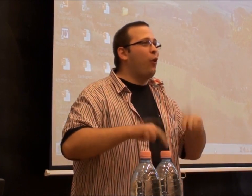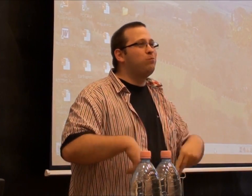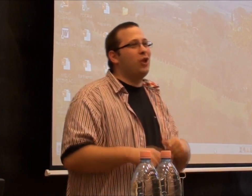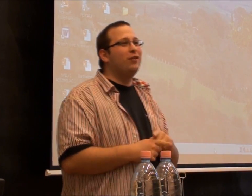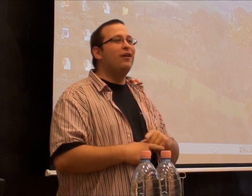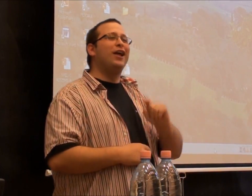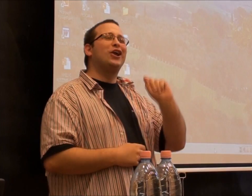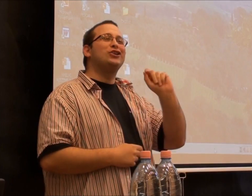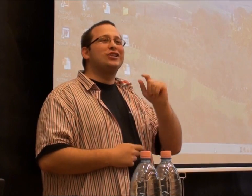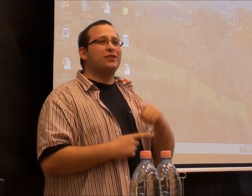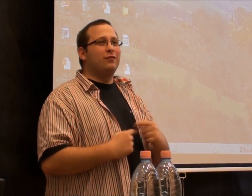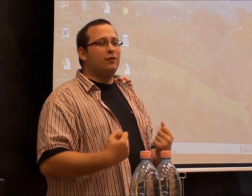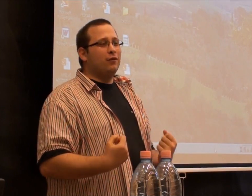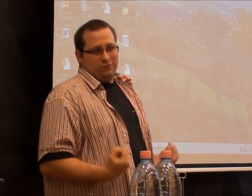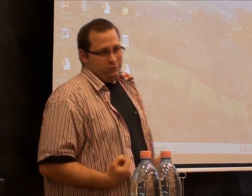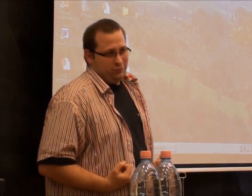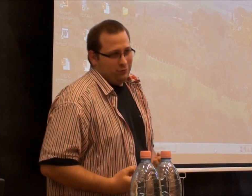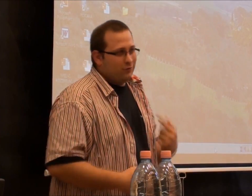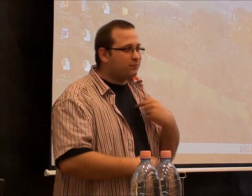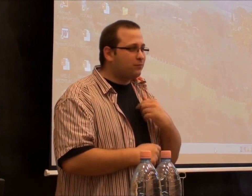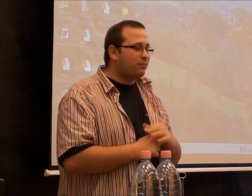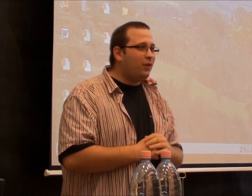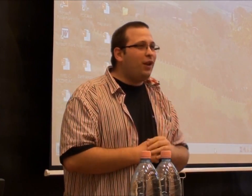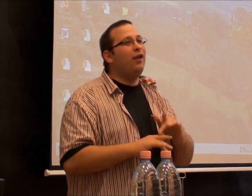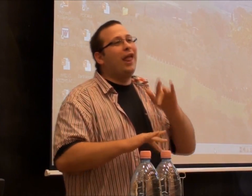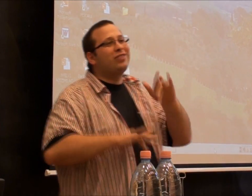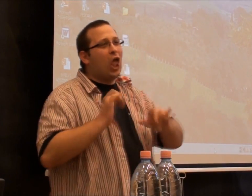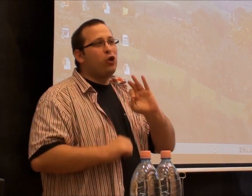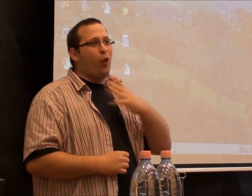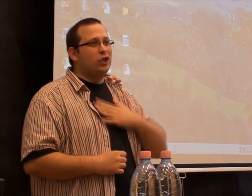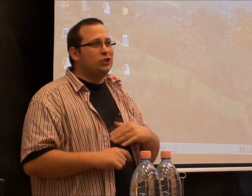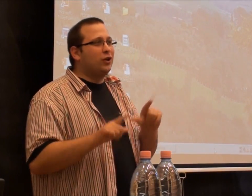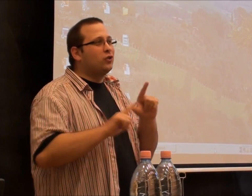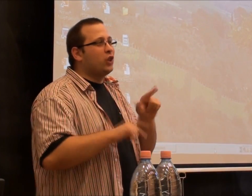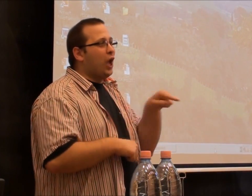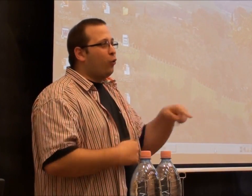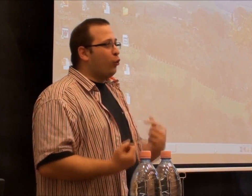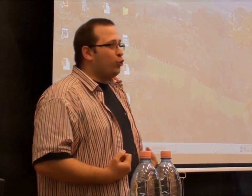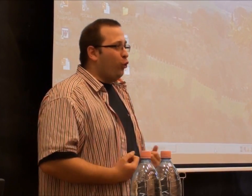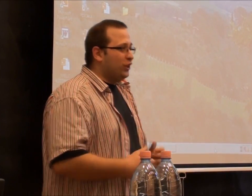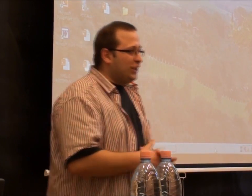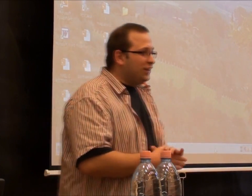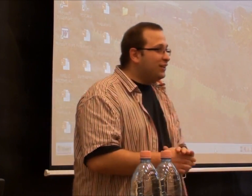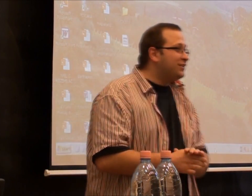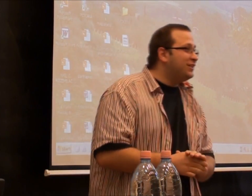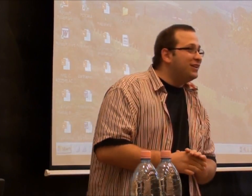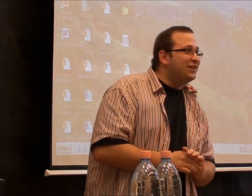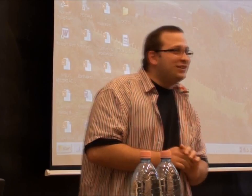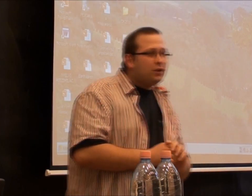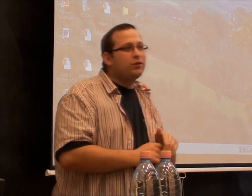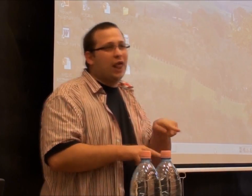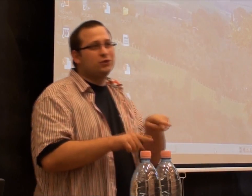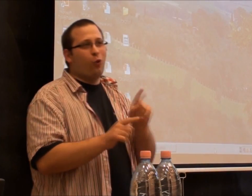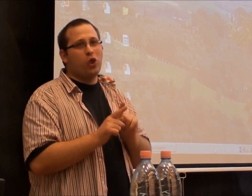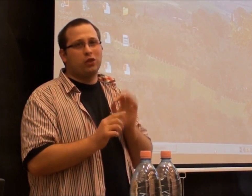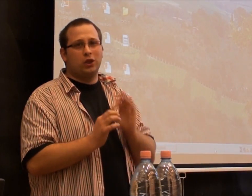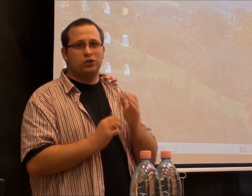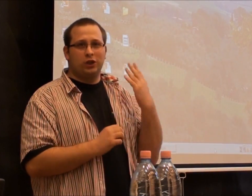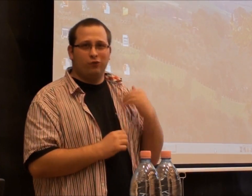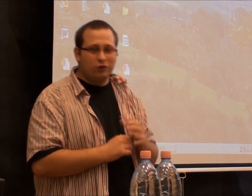Mert valójában egy picit vicces a helyzet, néha jól esik, hogy a tanárokon én egy picit nevetek. Tehát ez